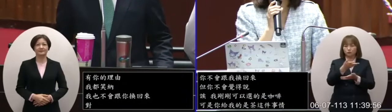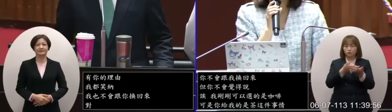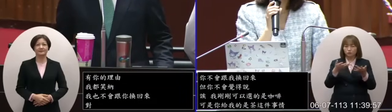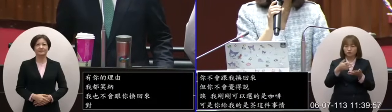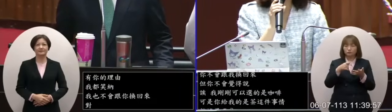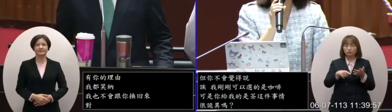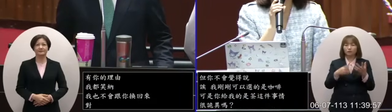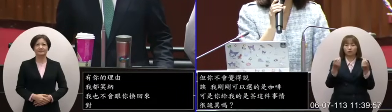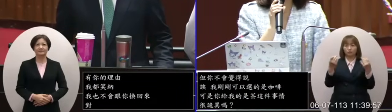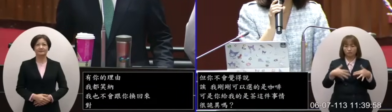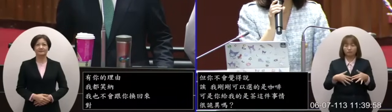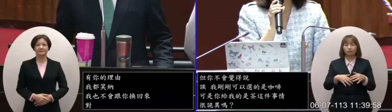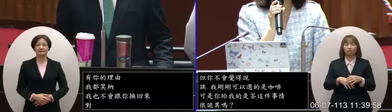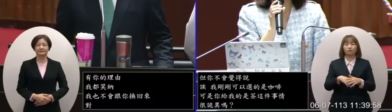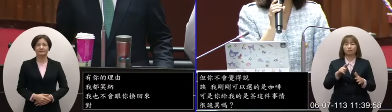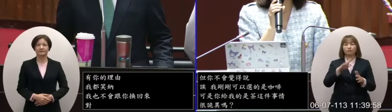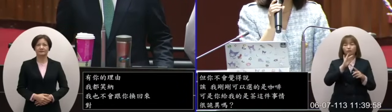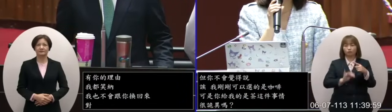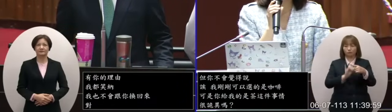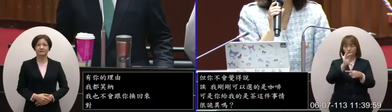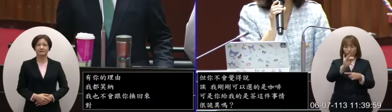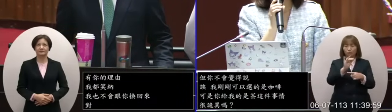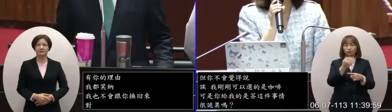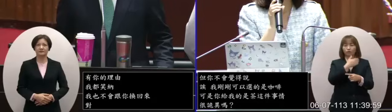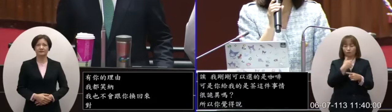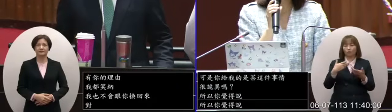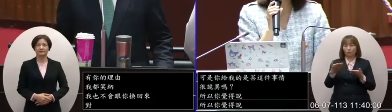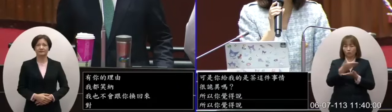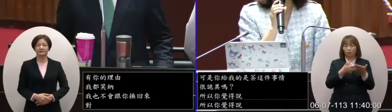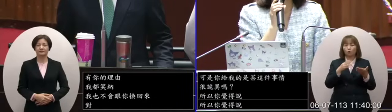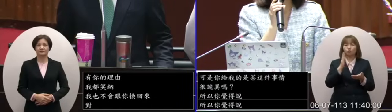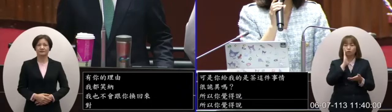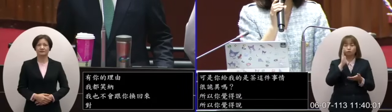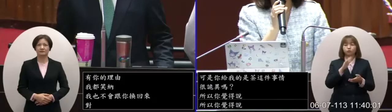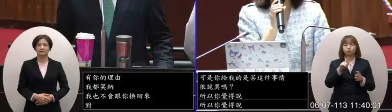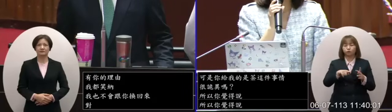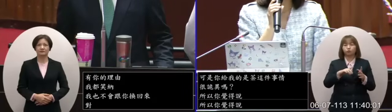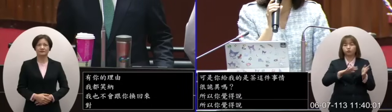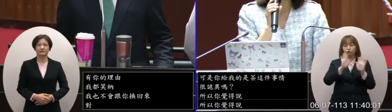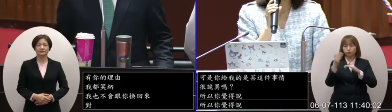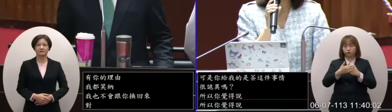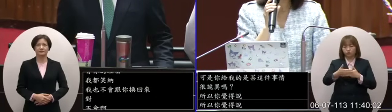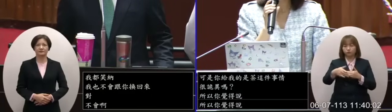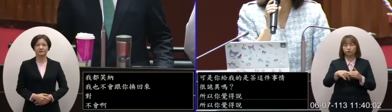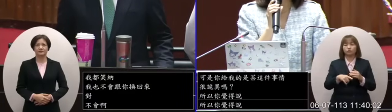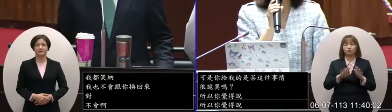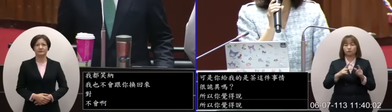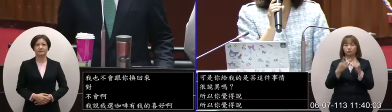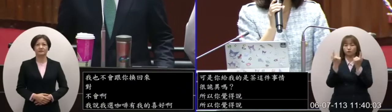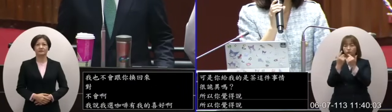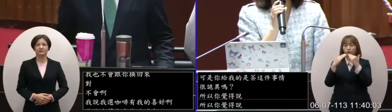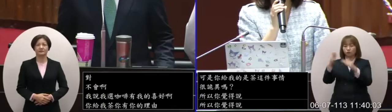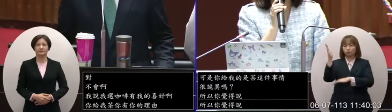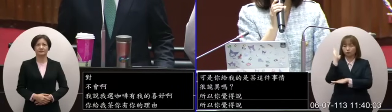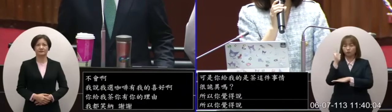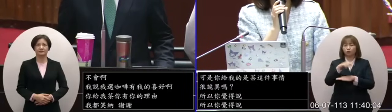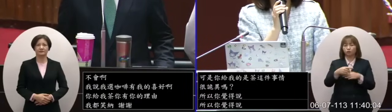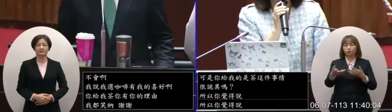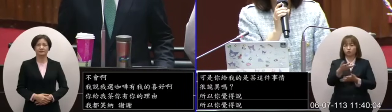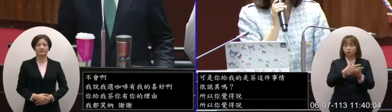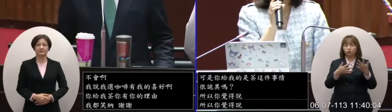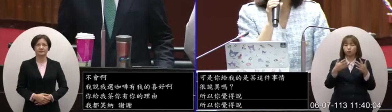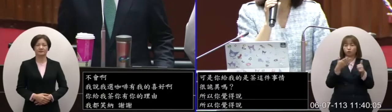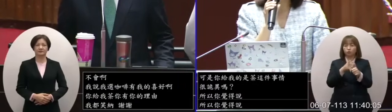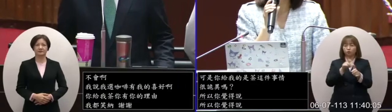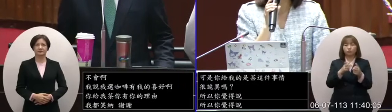通哈、哦、是没有问题的，这是100%能够沟通。那你也不觉得在整个过程当中跟台北市政府的沟通有任何